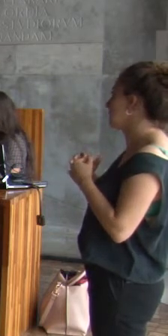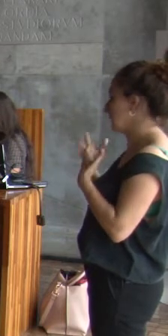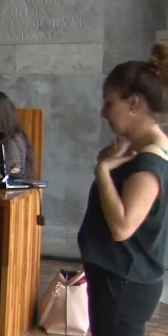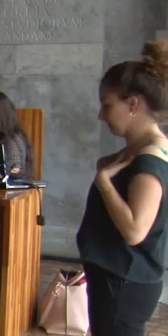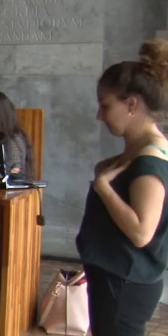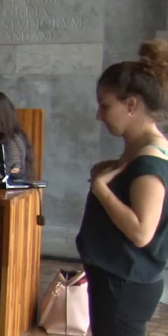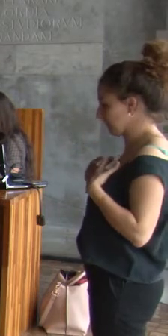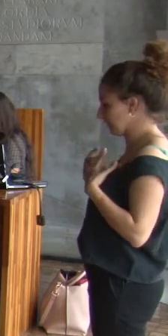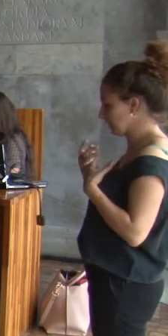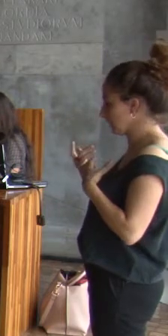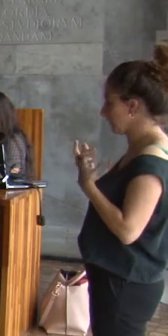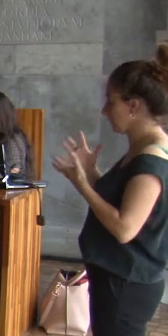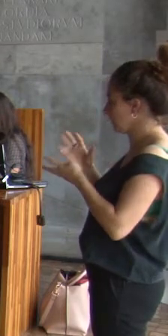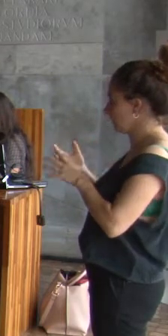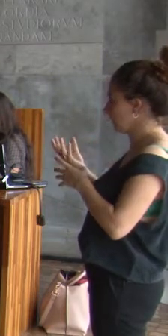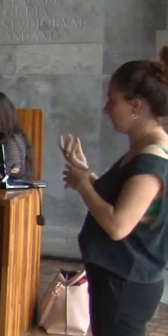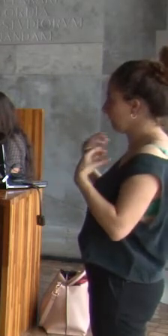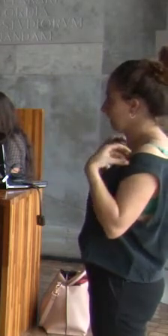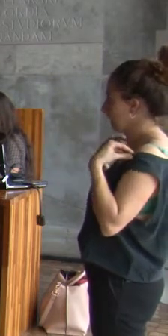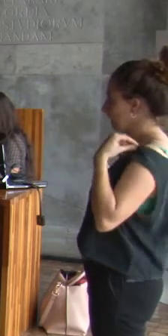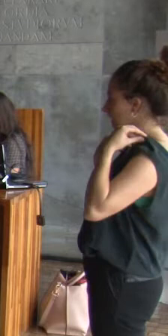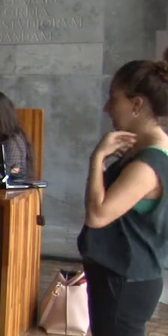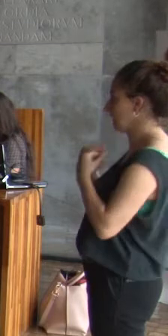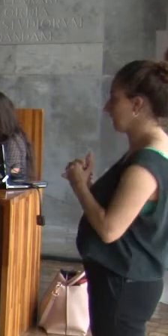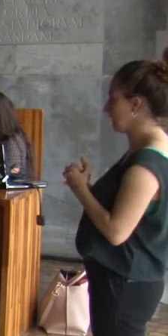si integra anche all'interno di quella che è soprattutto